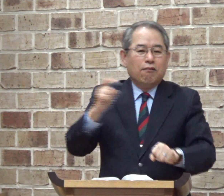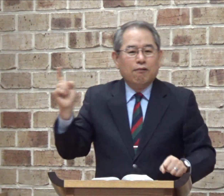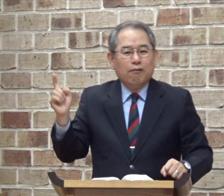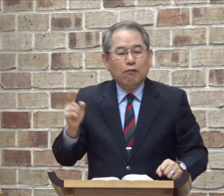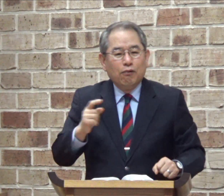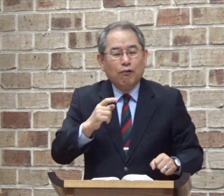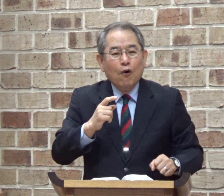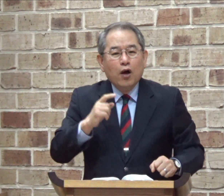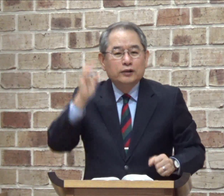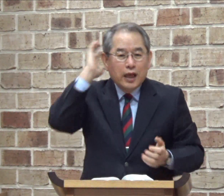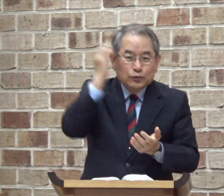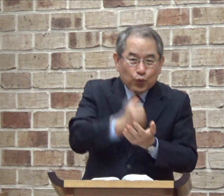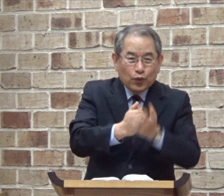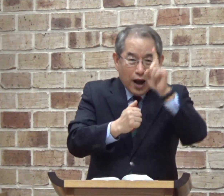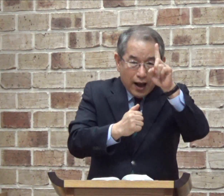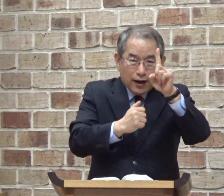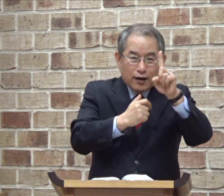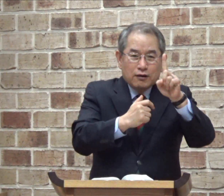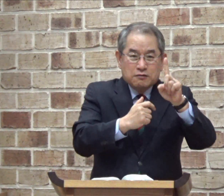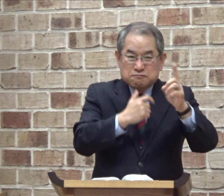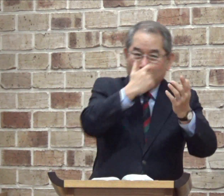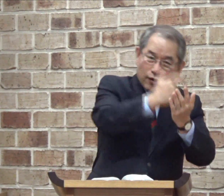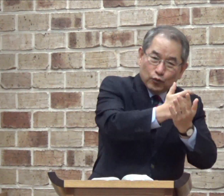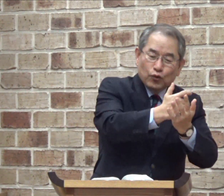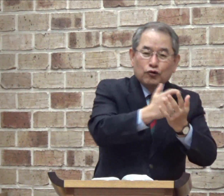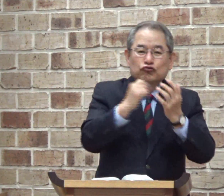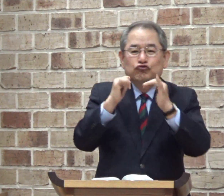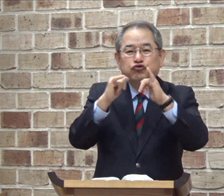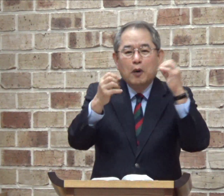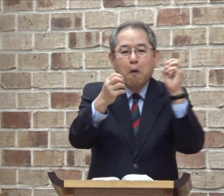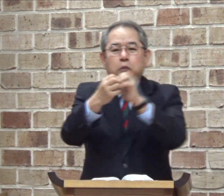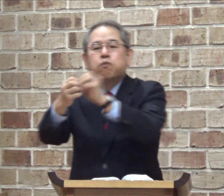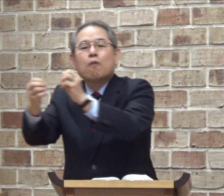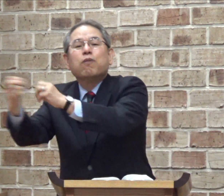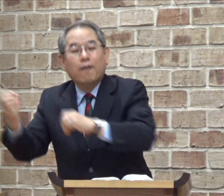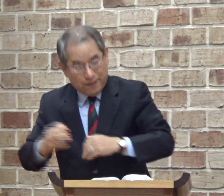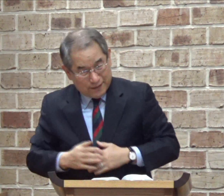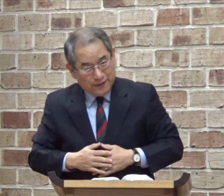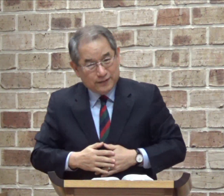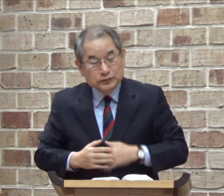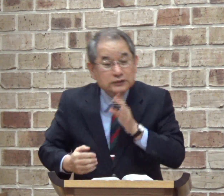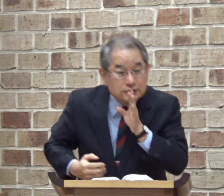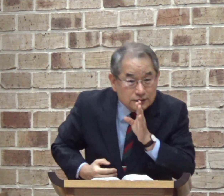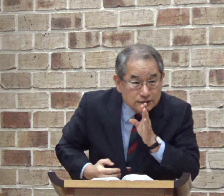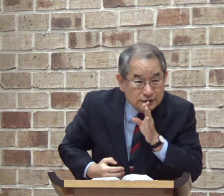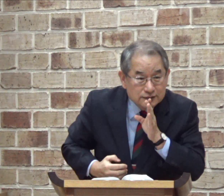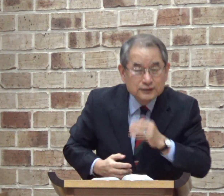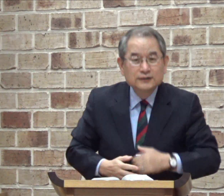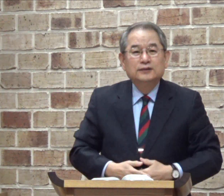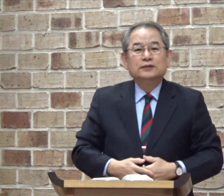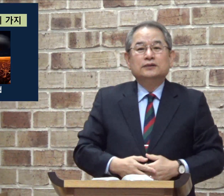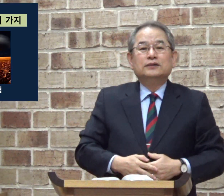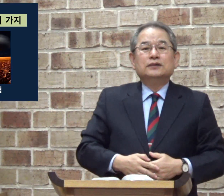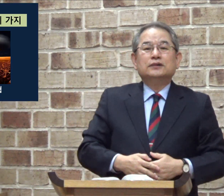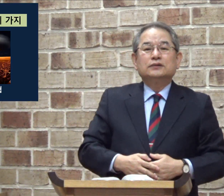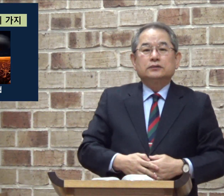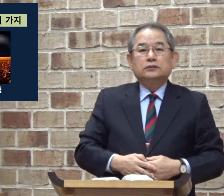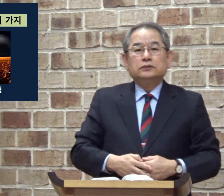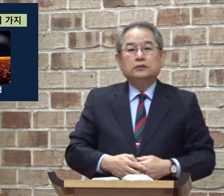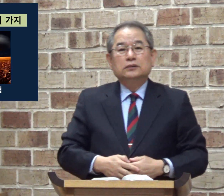우크라이나를 위해서 이 전쟁을 막아내기 위해 싸우겠다. 대통령 한 명의 선언이 그 감동이 그